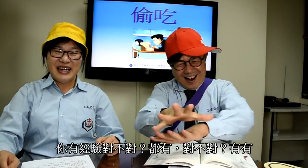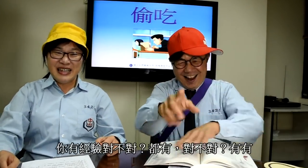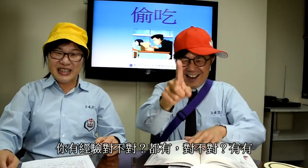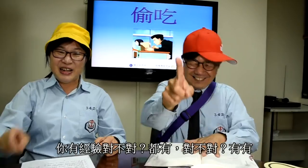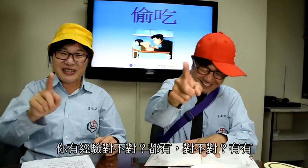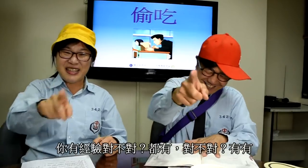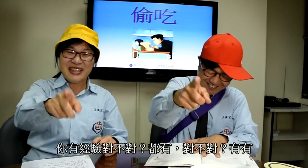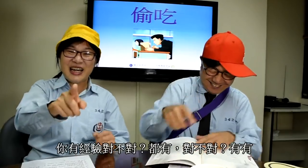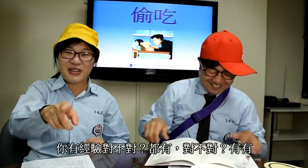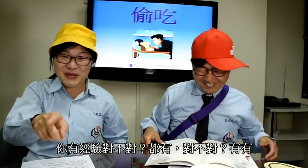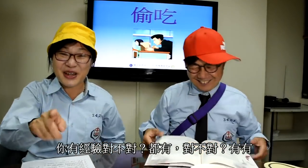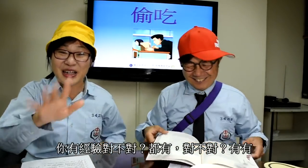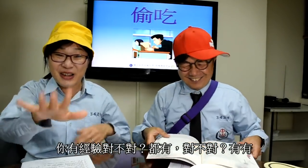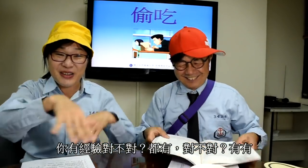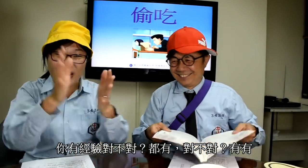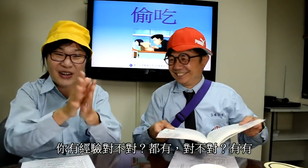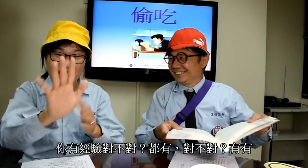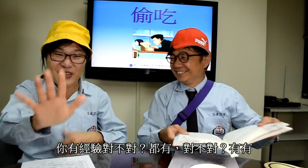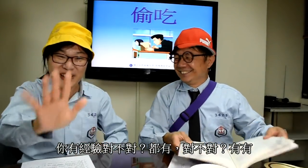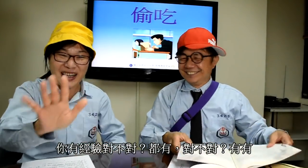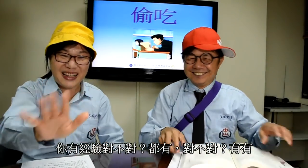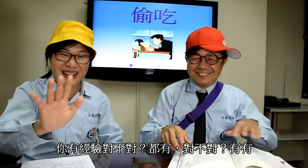你有经验对不对？都有对不对？